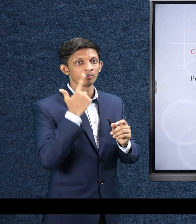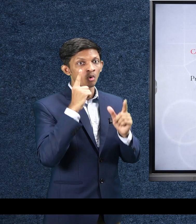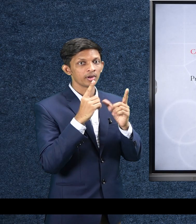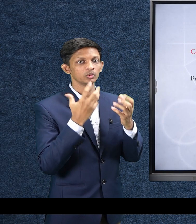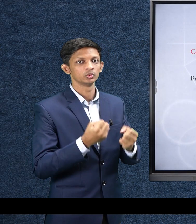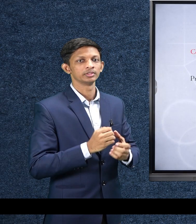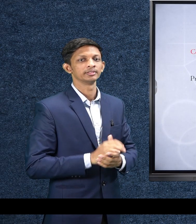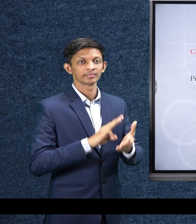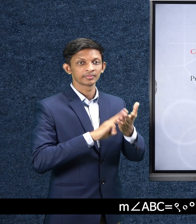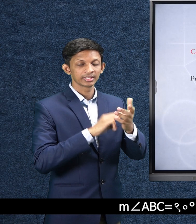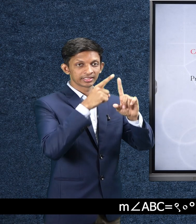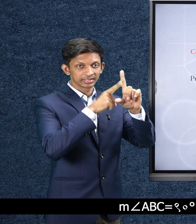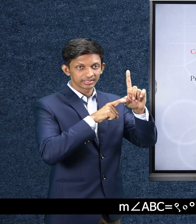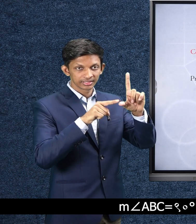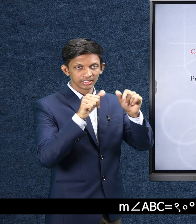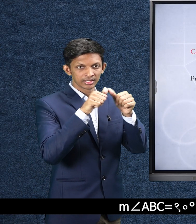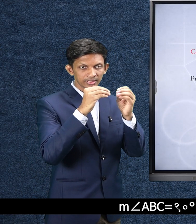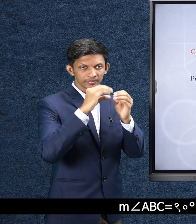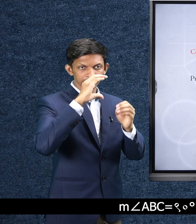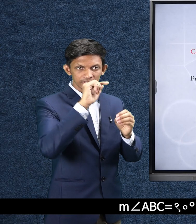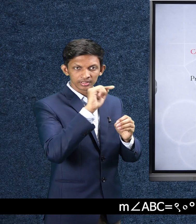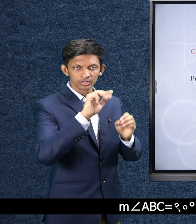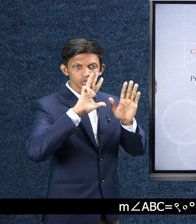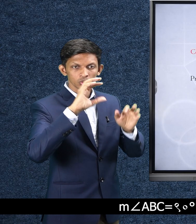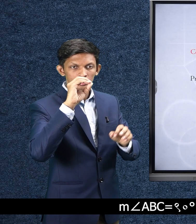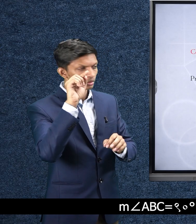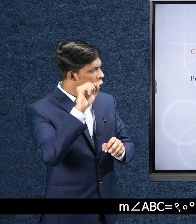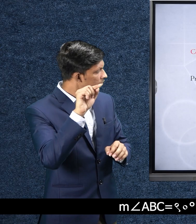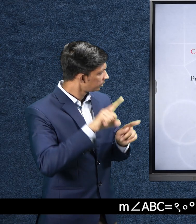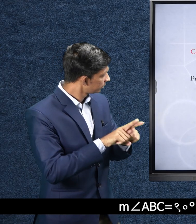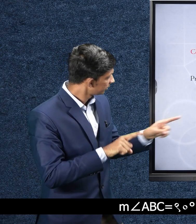ABC M अँगल ABC 90 डिग्रीज दिलेले आहे.